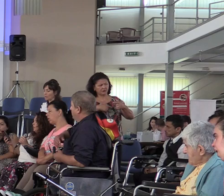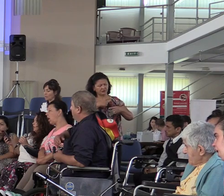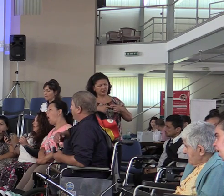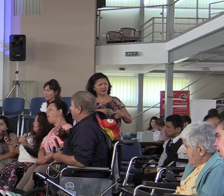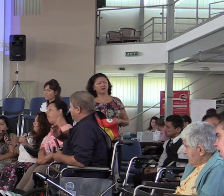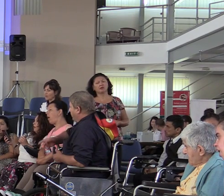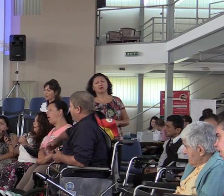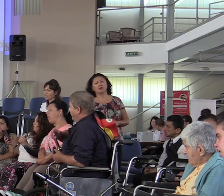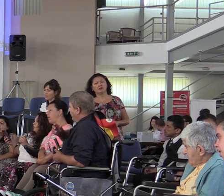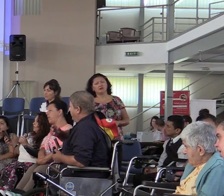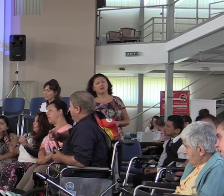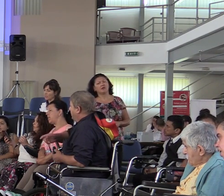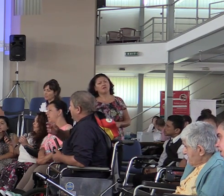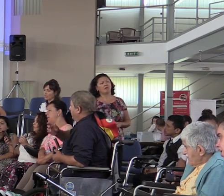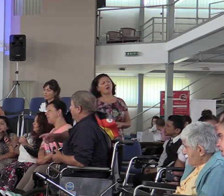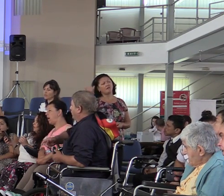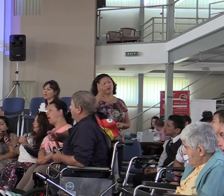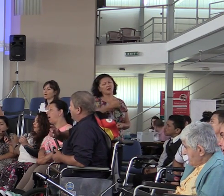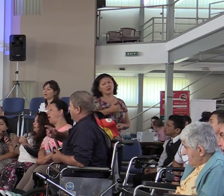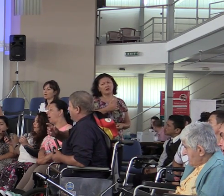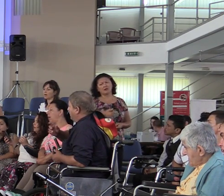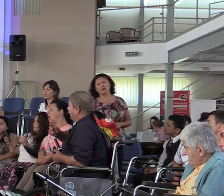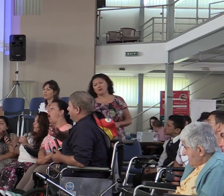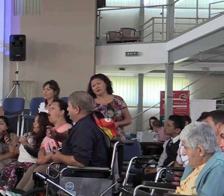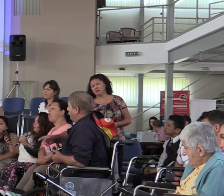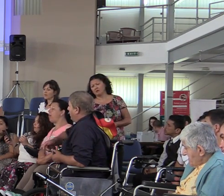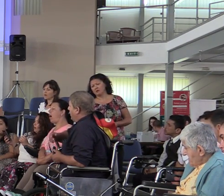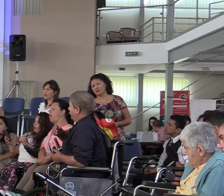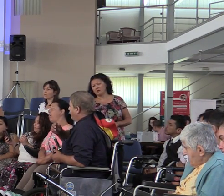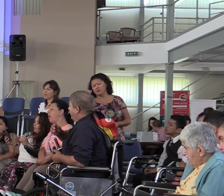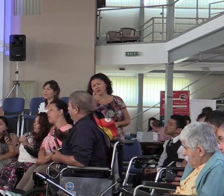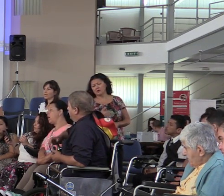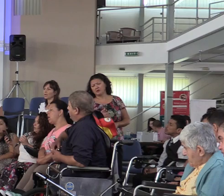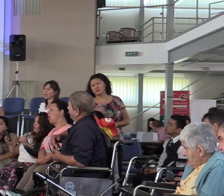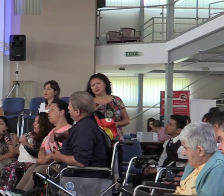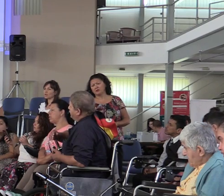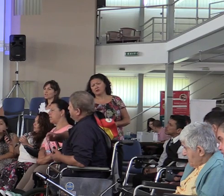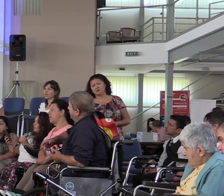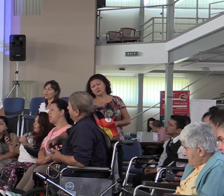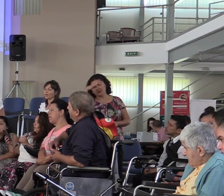Amen.